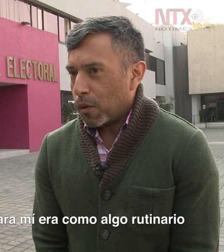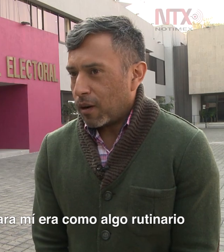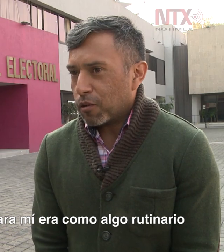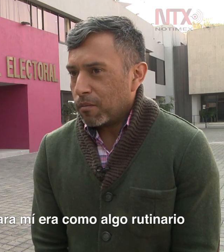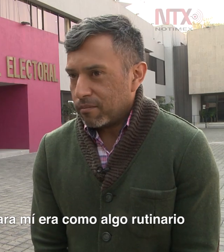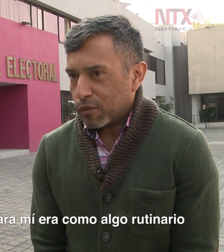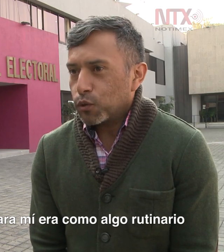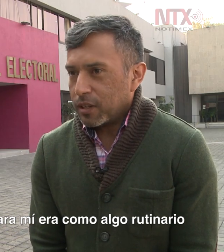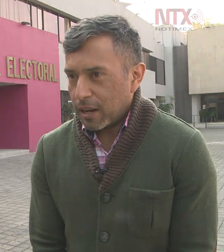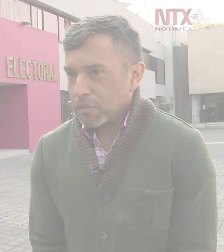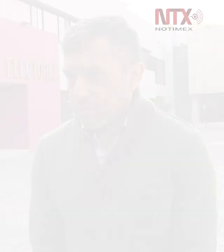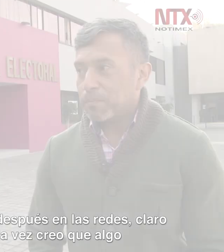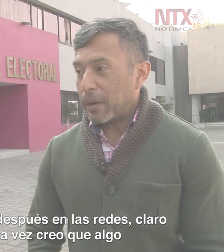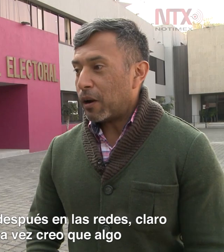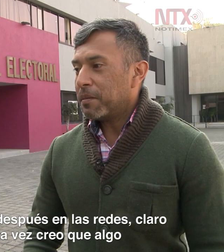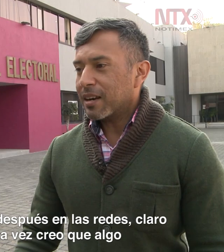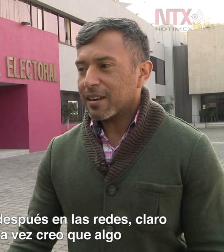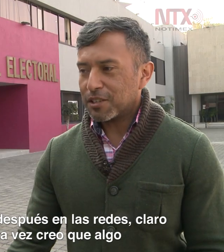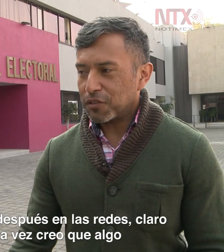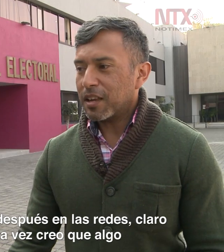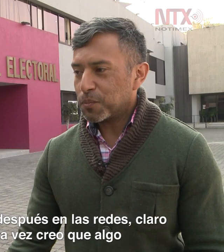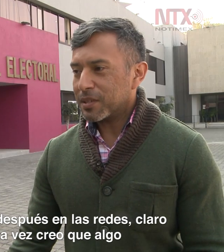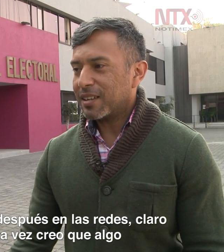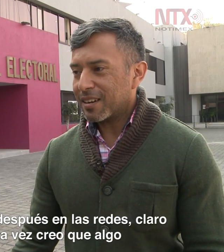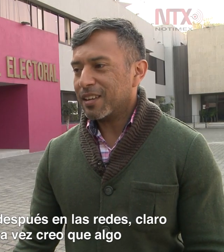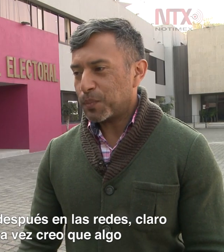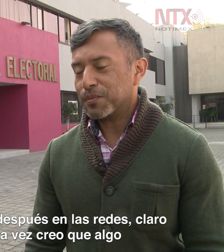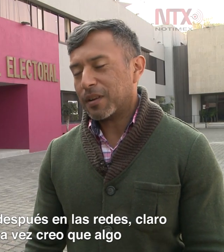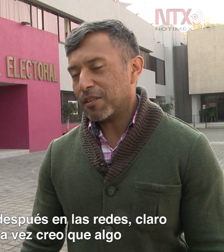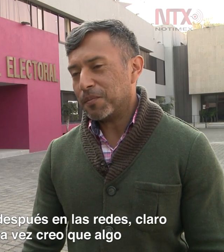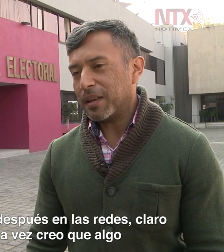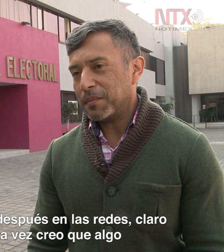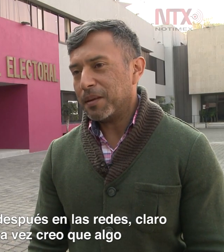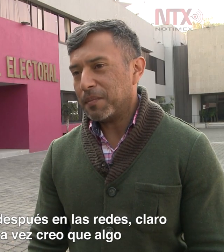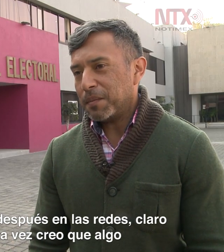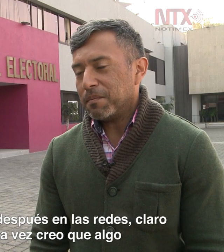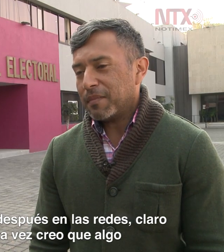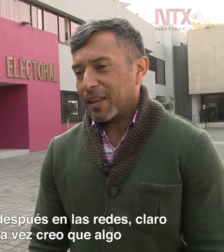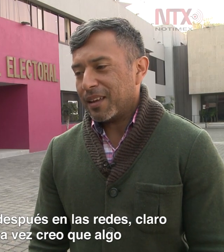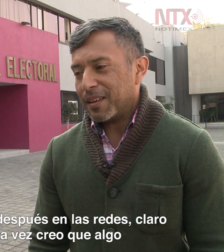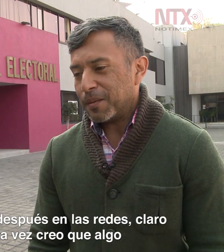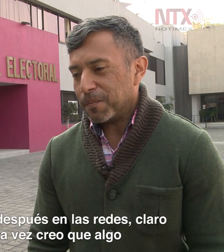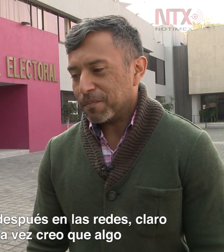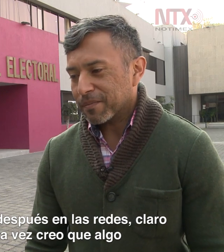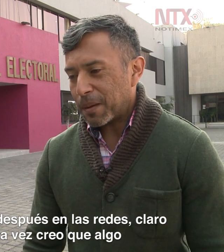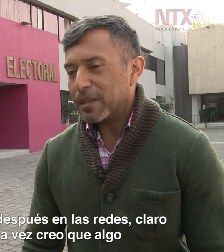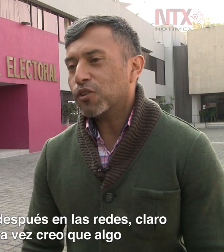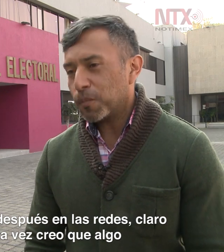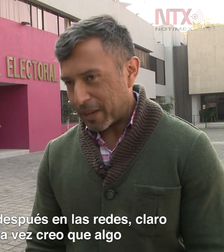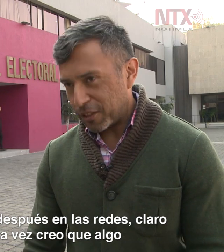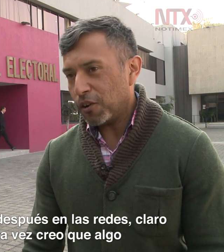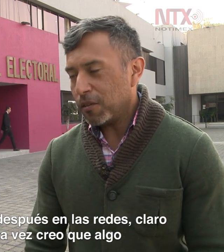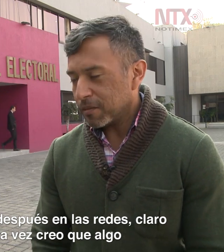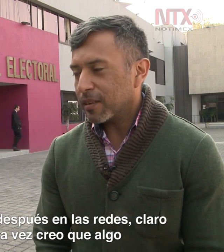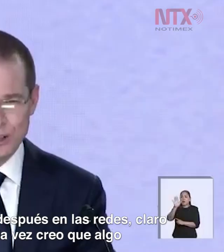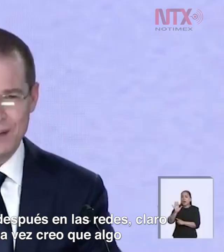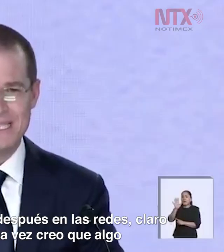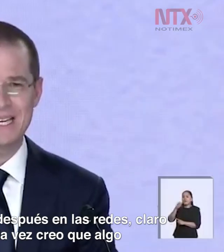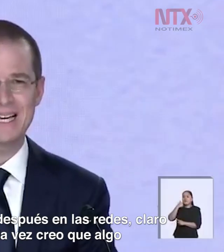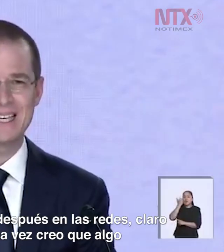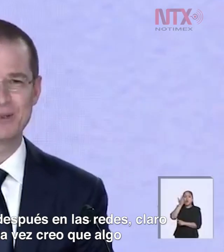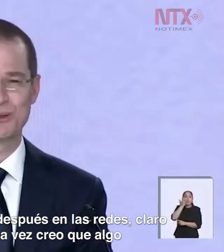para mí era como algo rutinario, pero al ver la reacción ya después en las redes, pues claro, me sorprendió